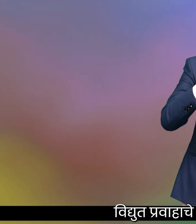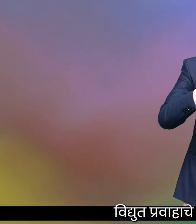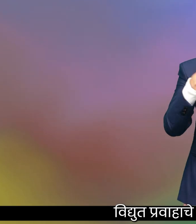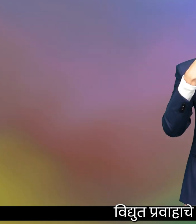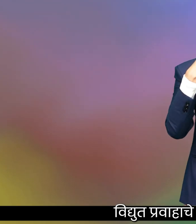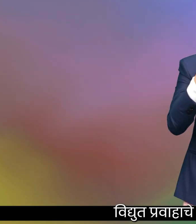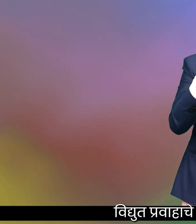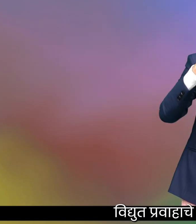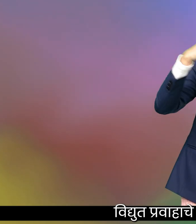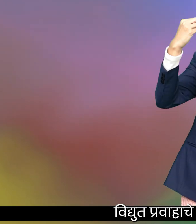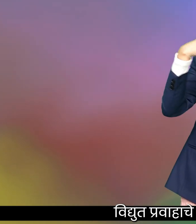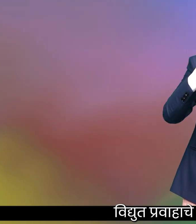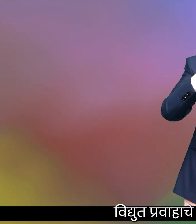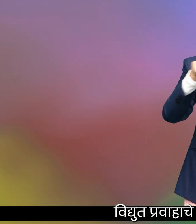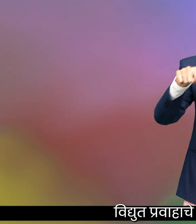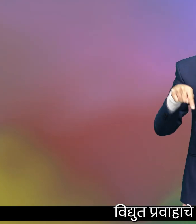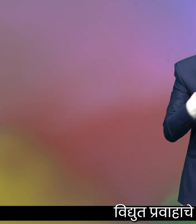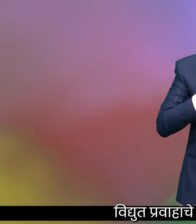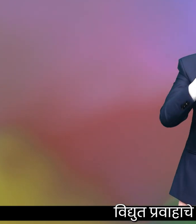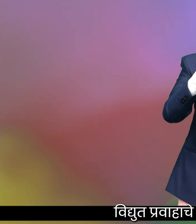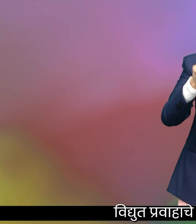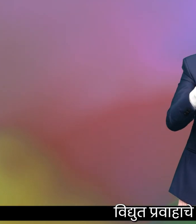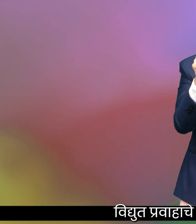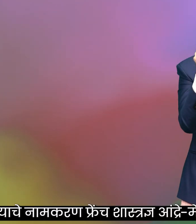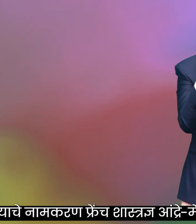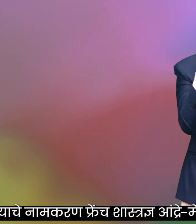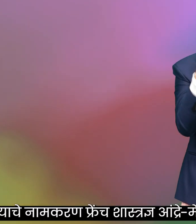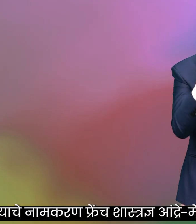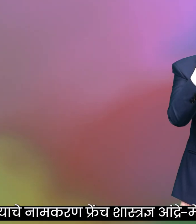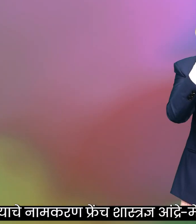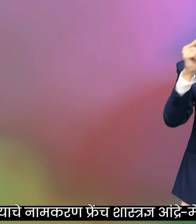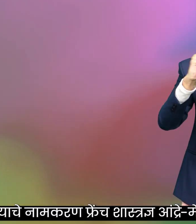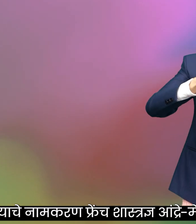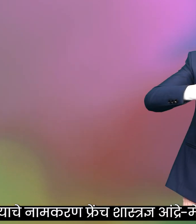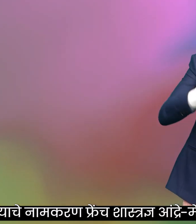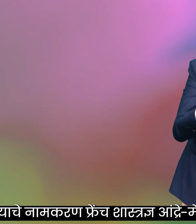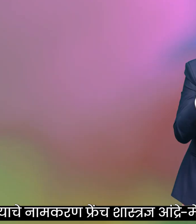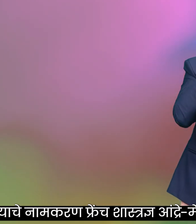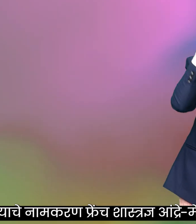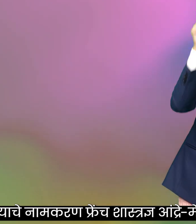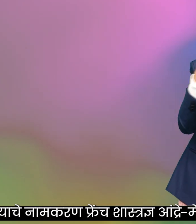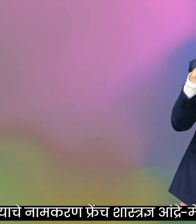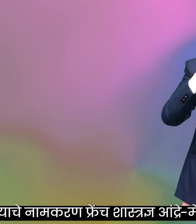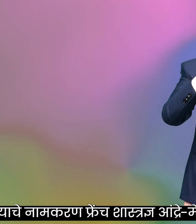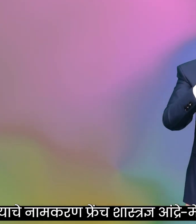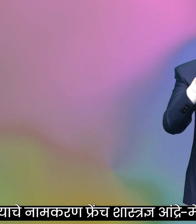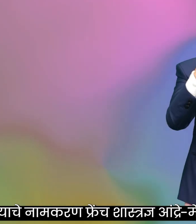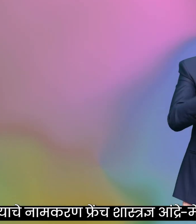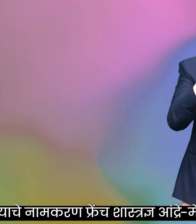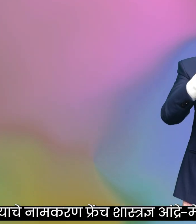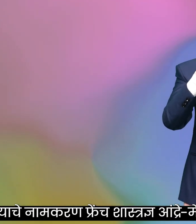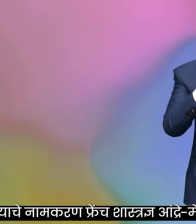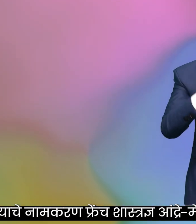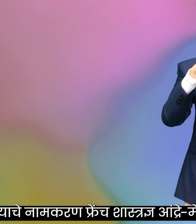विद्युत प्रवाहाचे SI एकक एम्पियर A आहे. याचे नामकरण फ्रेंच शास्त्रज्ञ अँद्रे मेरी